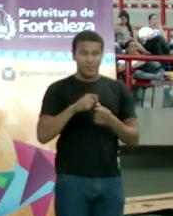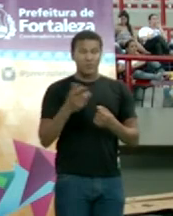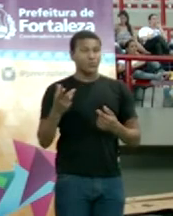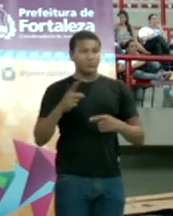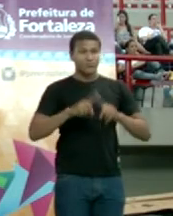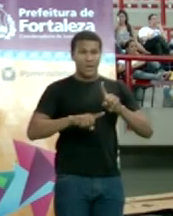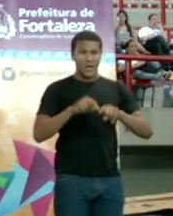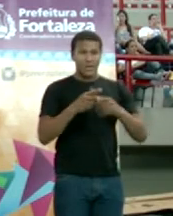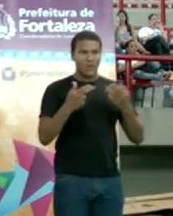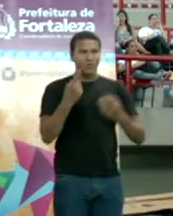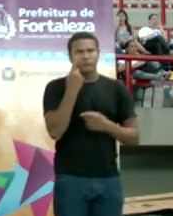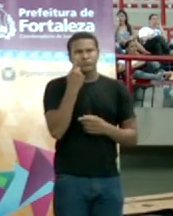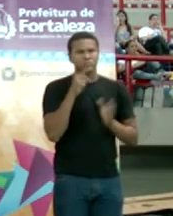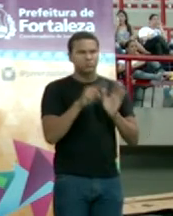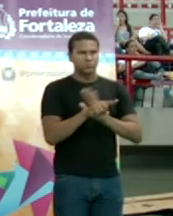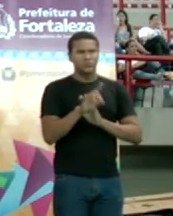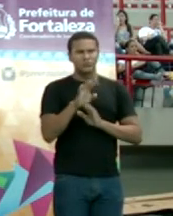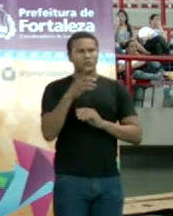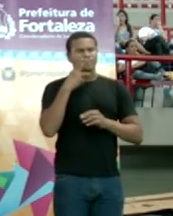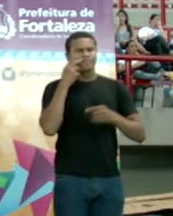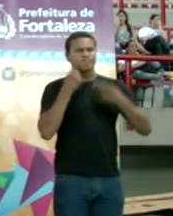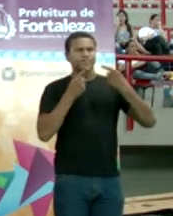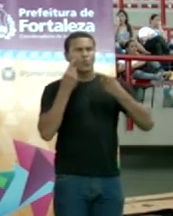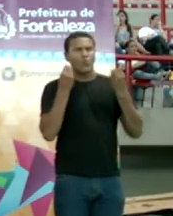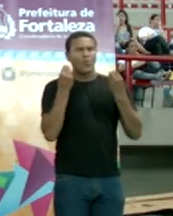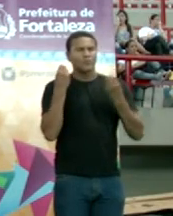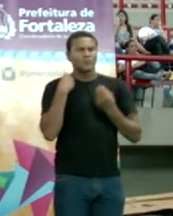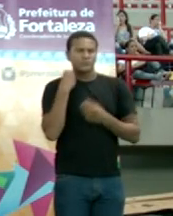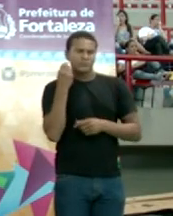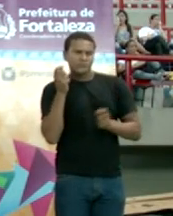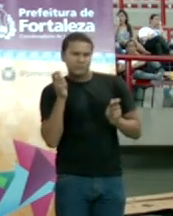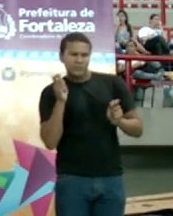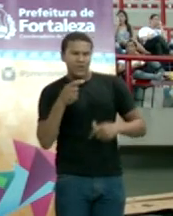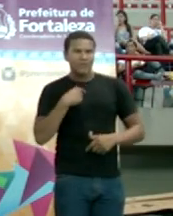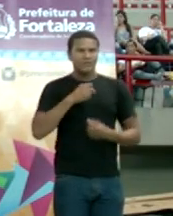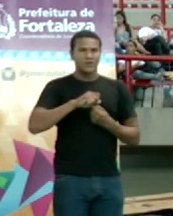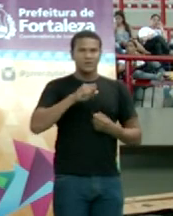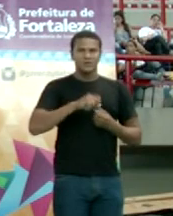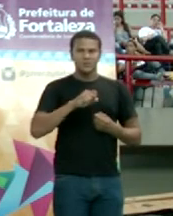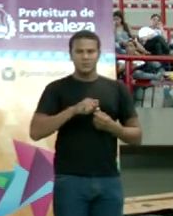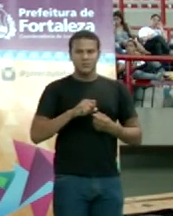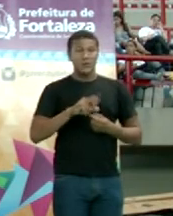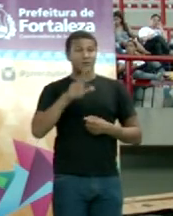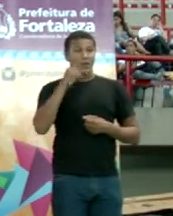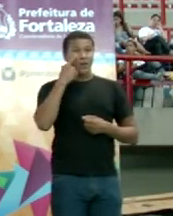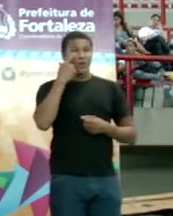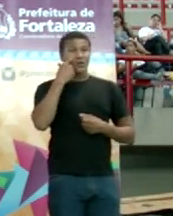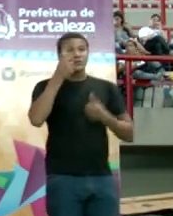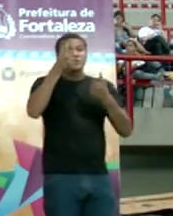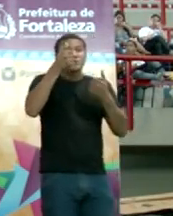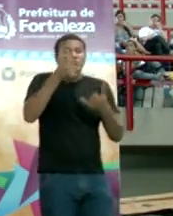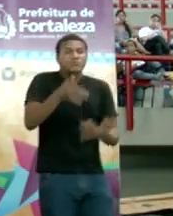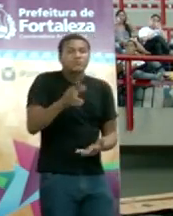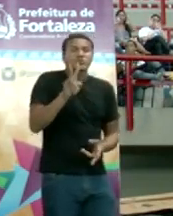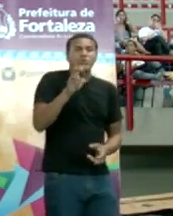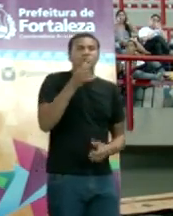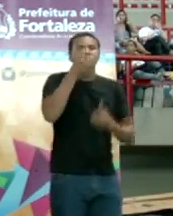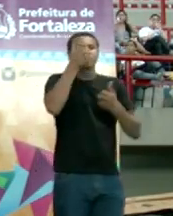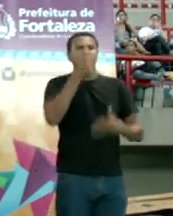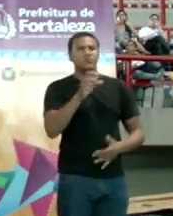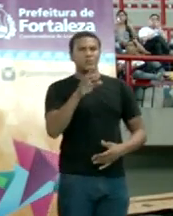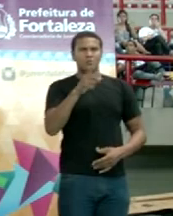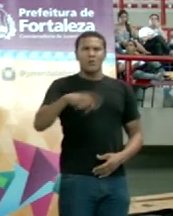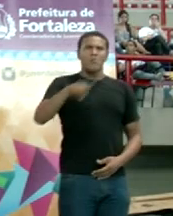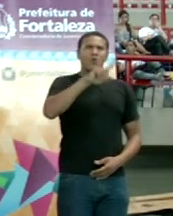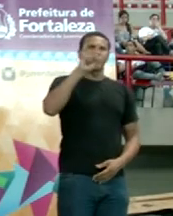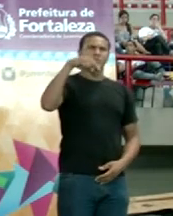poder discutir aqui, ver o que a gente dá para a gente fazer. comentar a questão. Vocês vão pegar